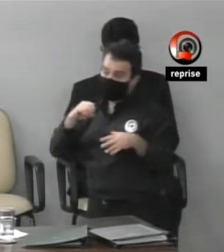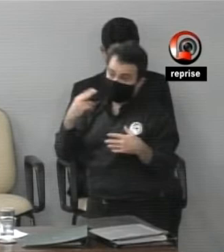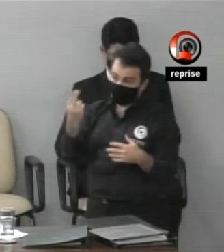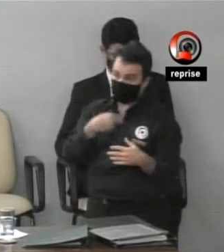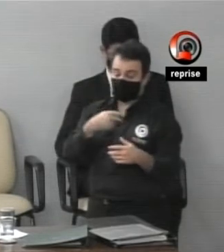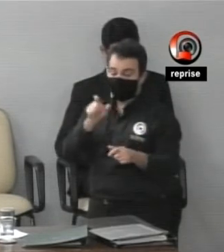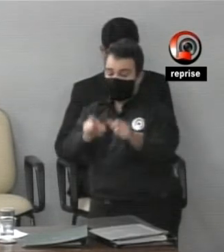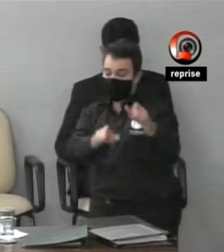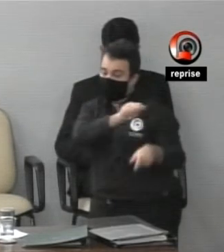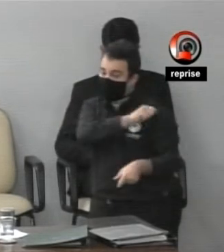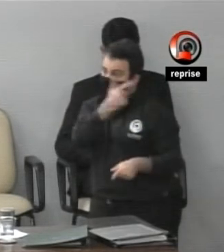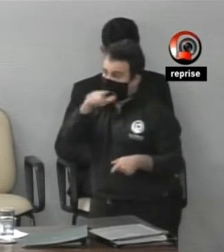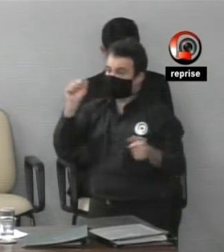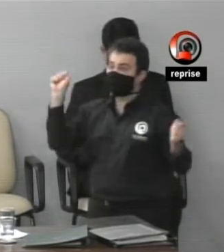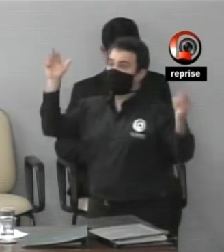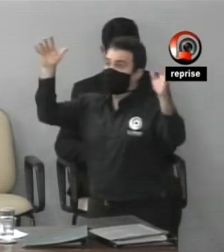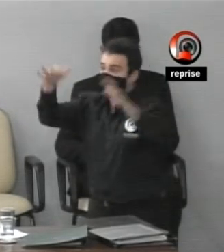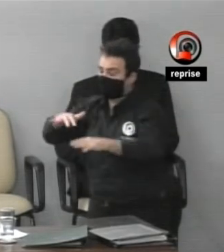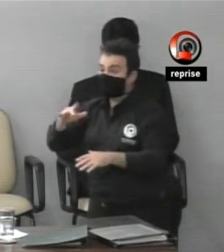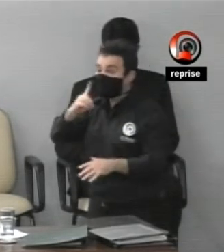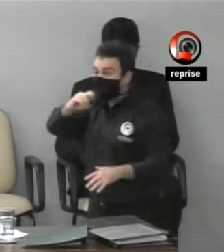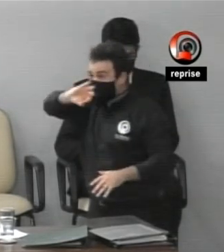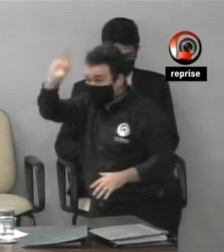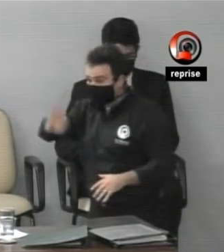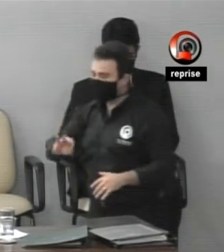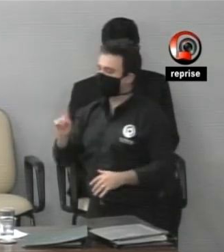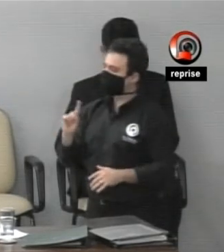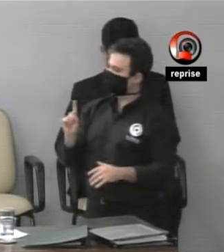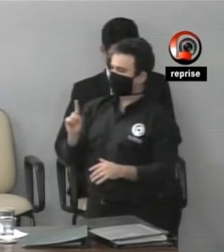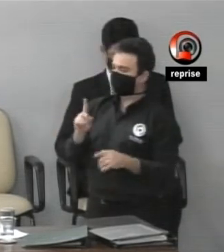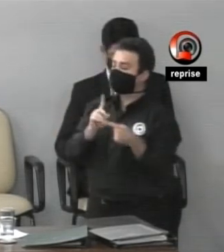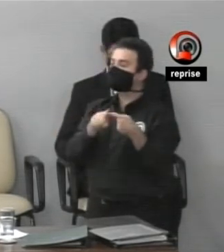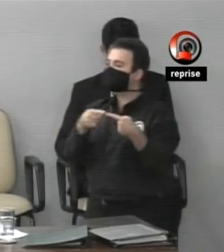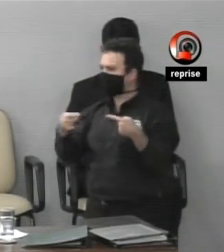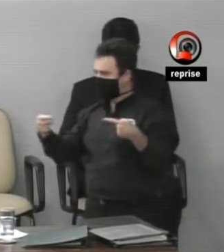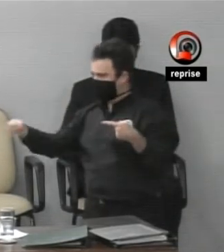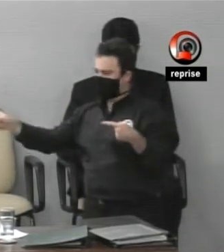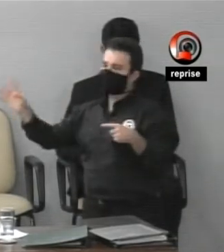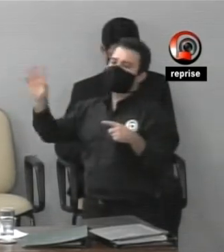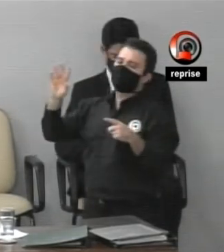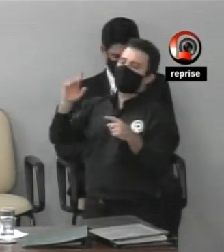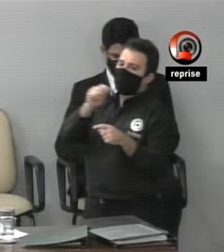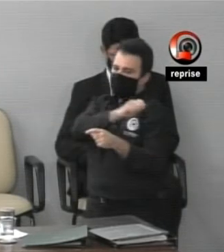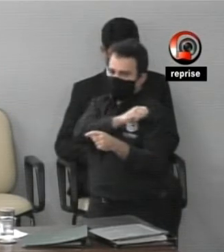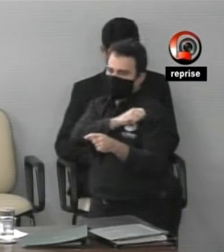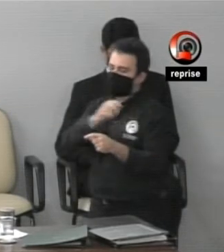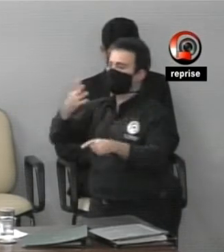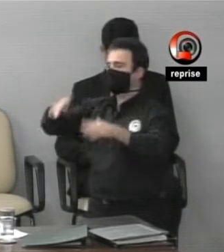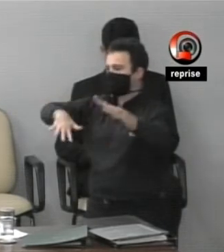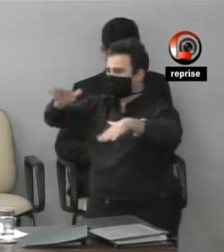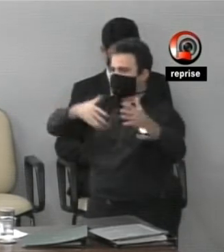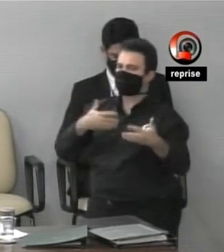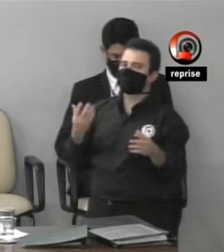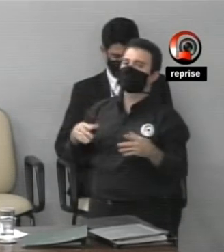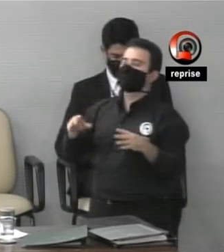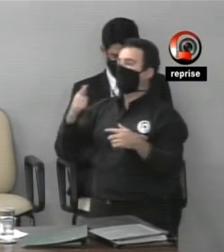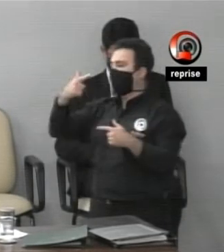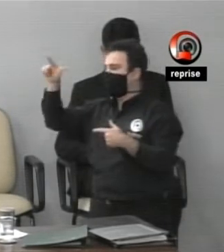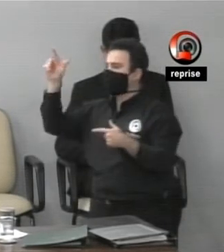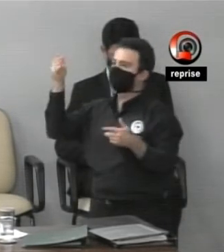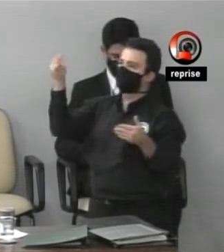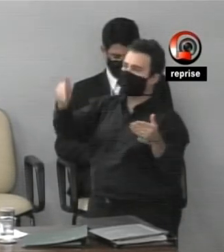consigo atender uma vez por semana, pelo menos todos os alunos, nessa dízima de 33,33%, atendendo, é lógico,